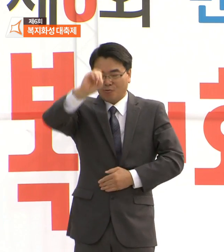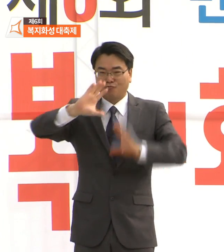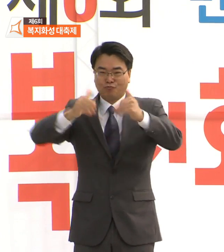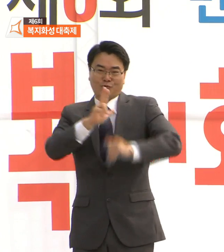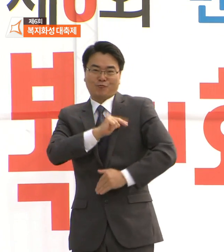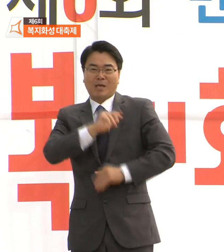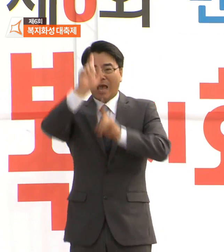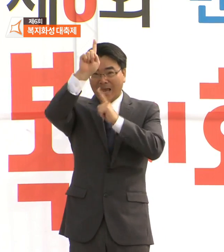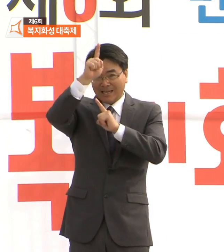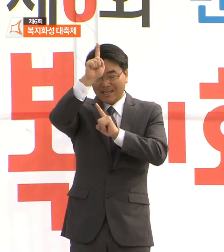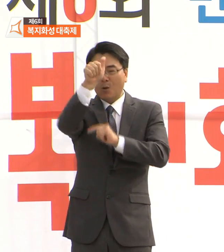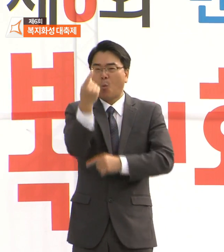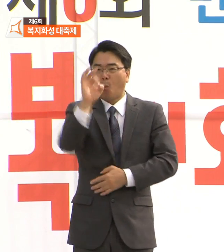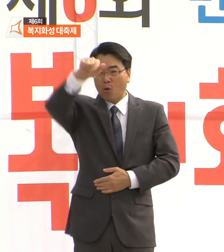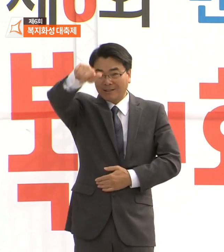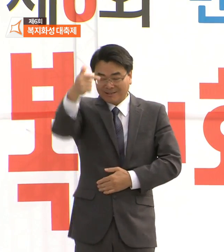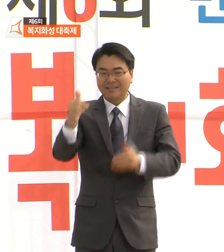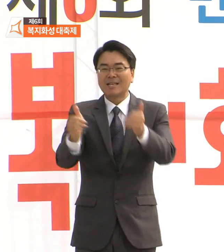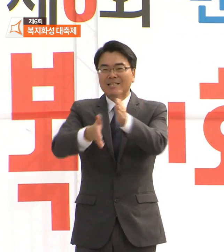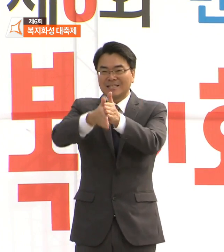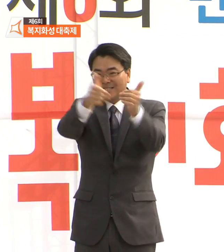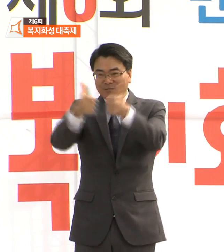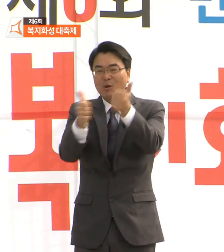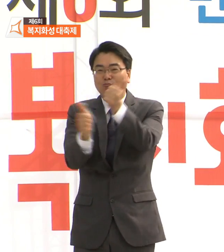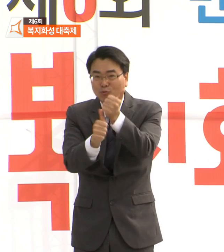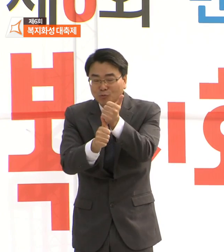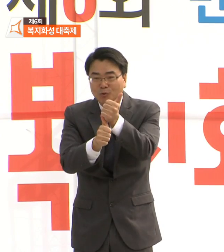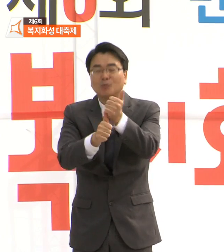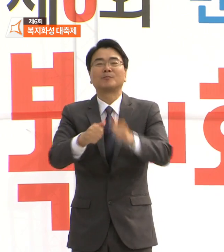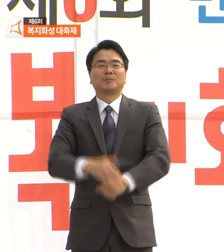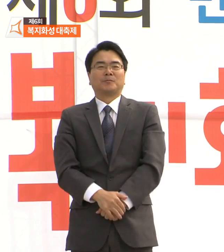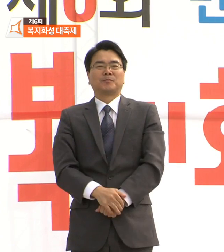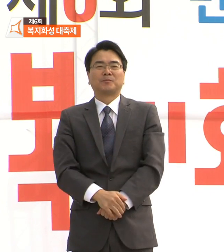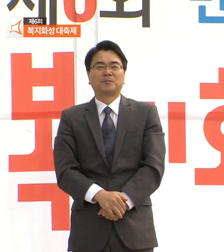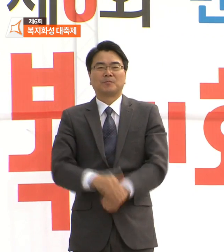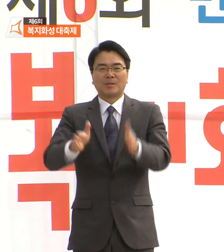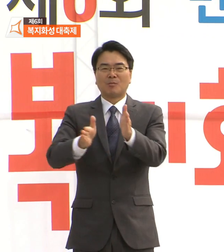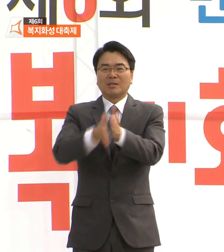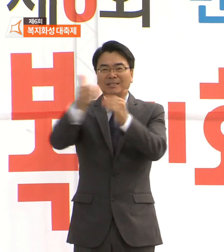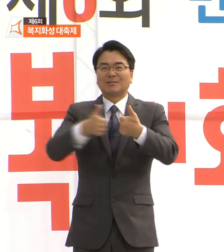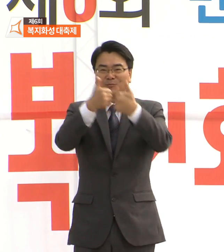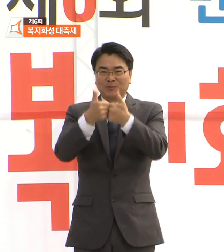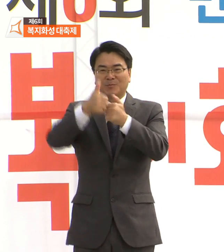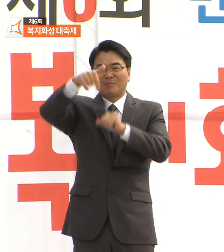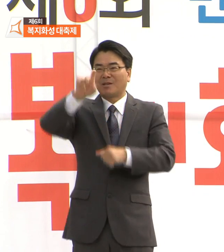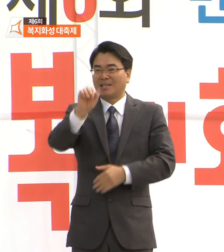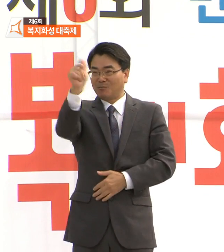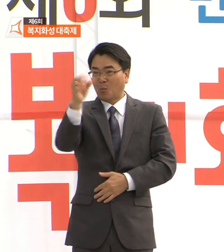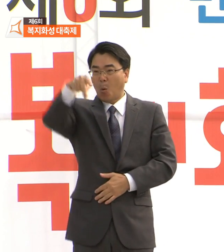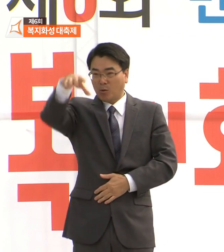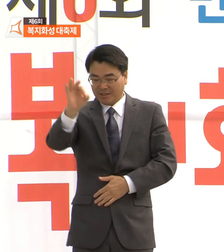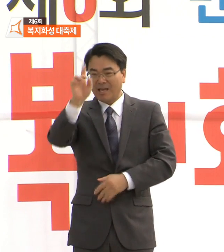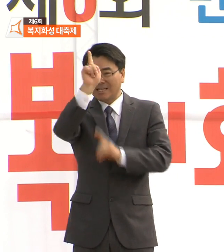또 이용근 화성시의회 부의장님 또 우리 또 시의원님들 우리 김홍성 의원님,